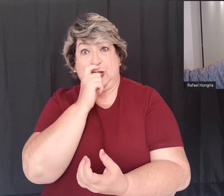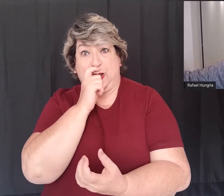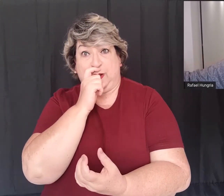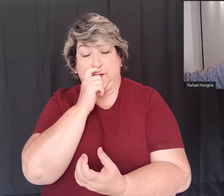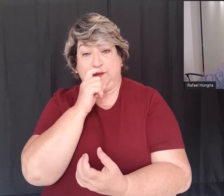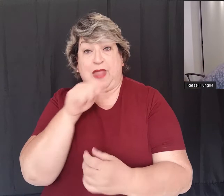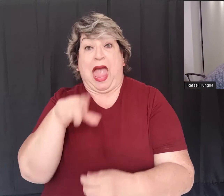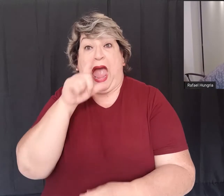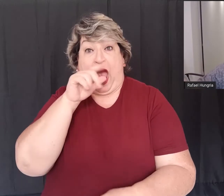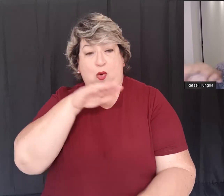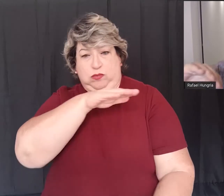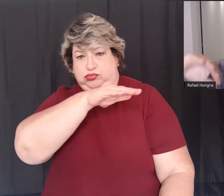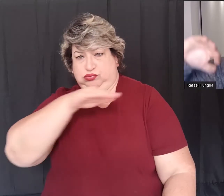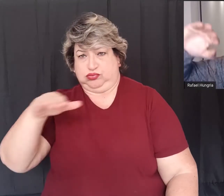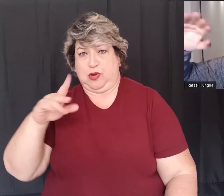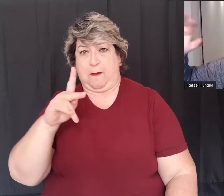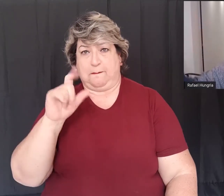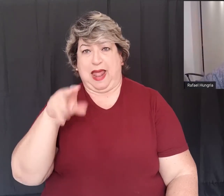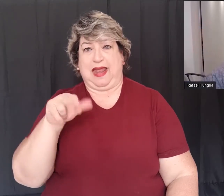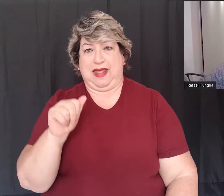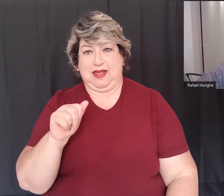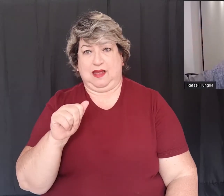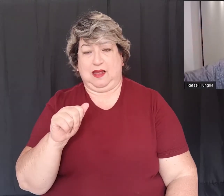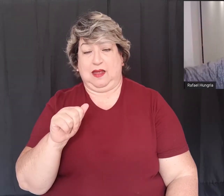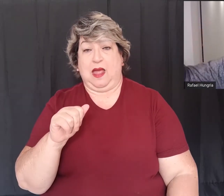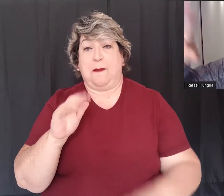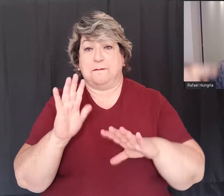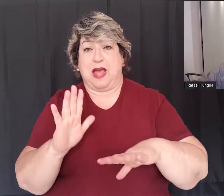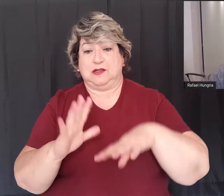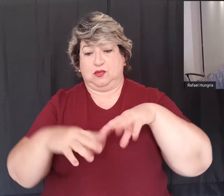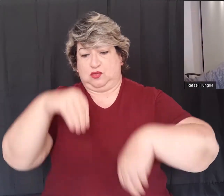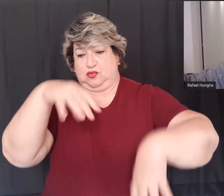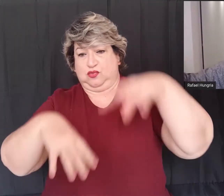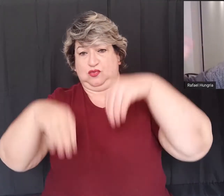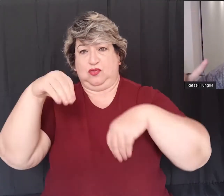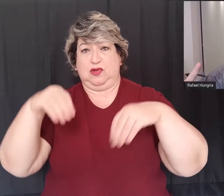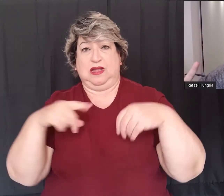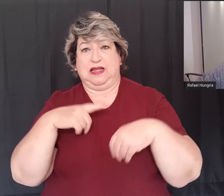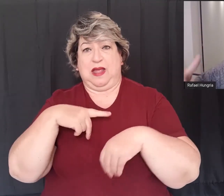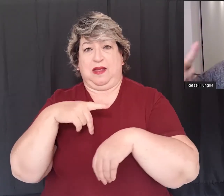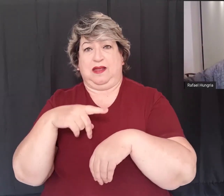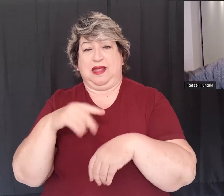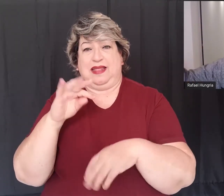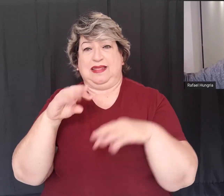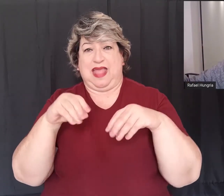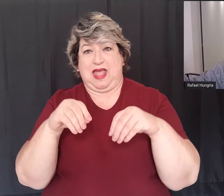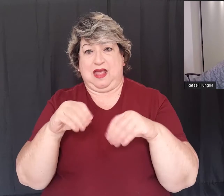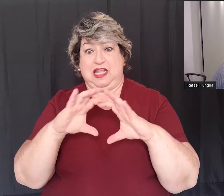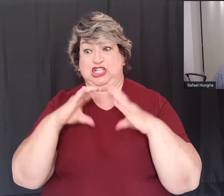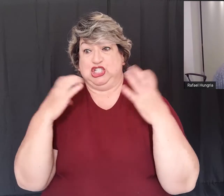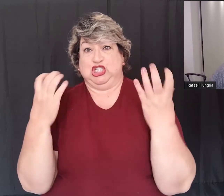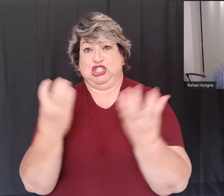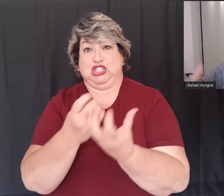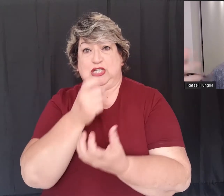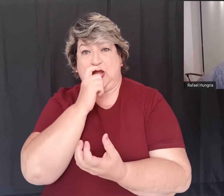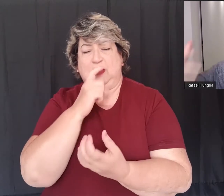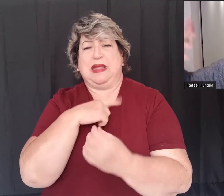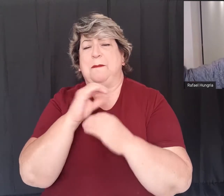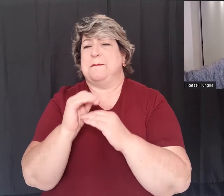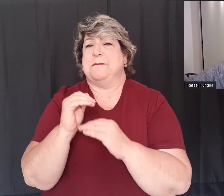nas águas, convexa nos continentes e existe uma barreira de gelo em torno da Terra. Além dessa barreira,